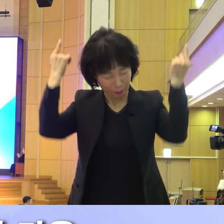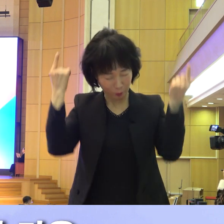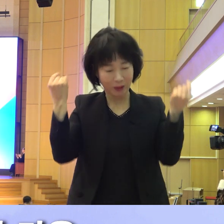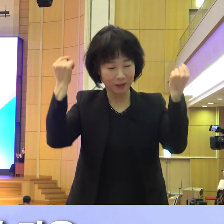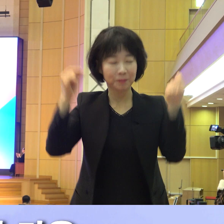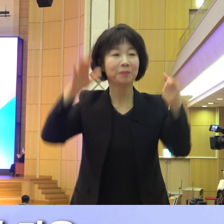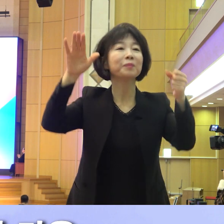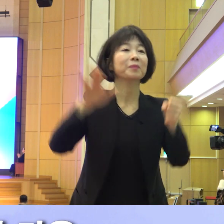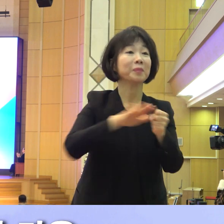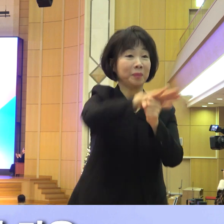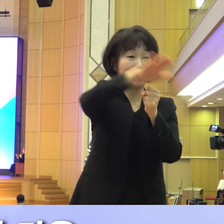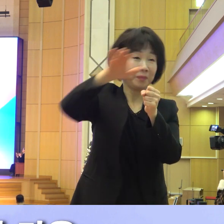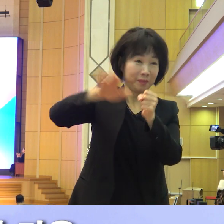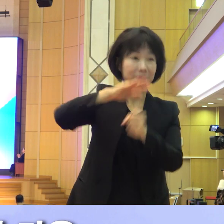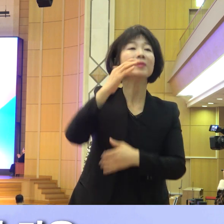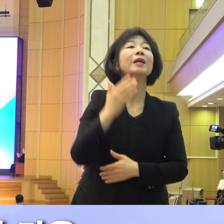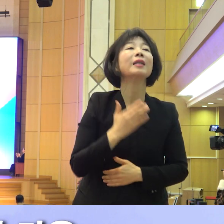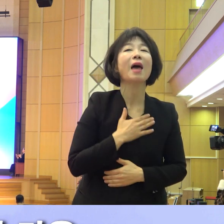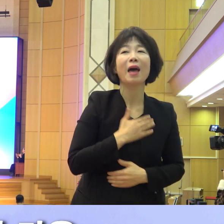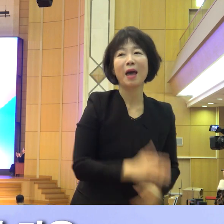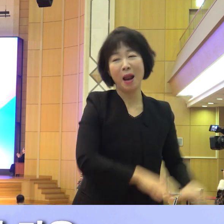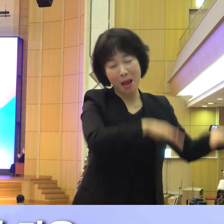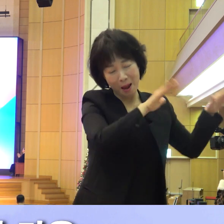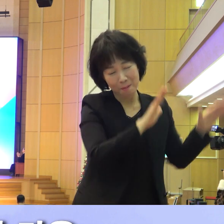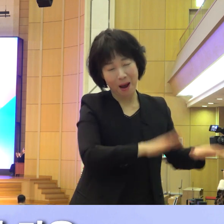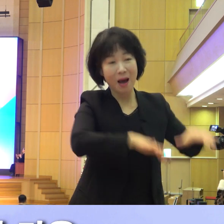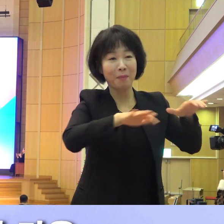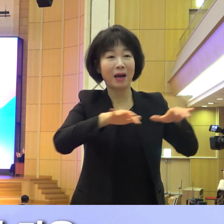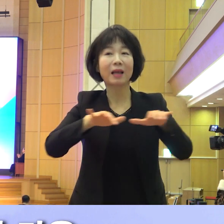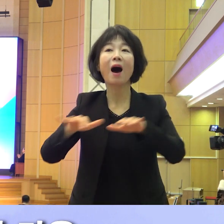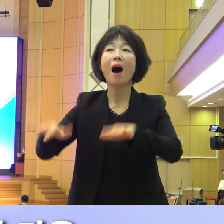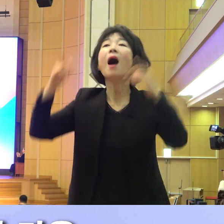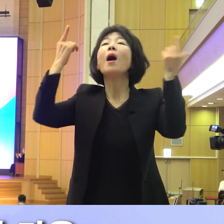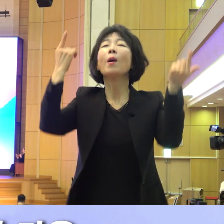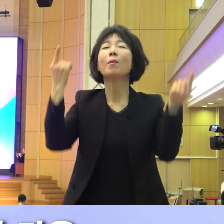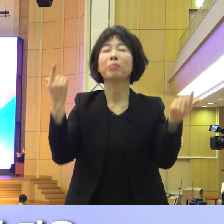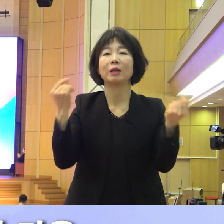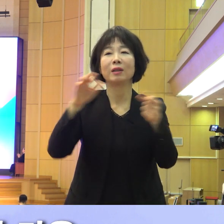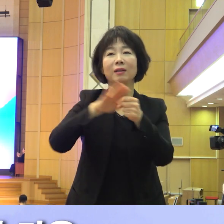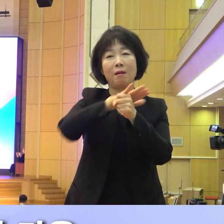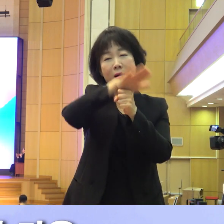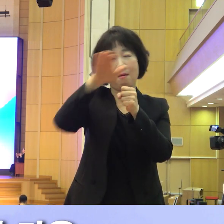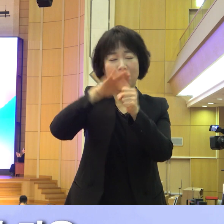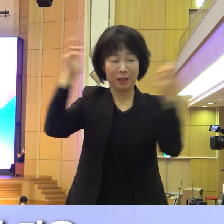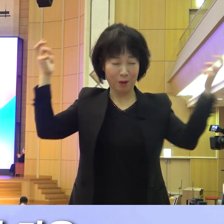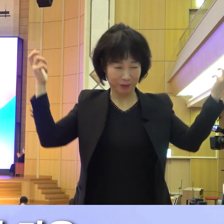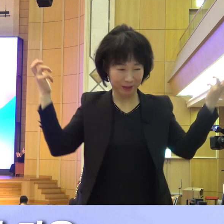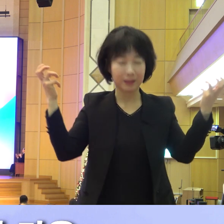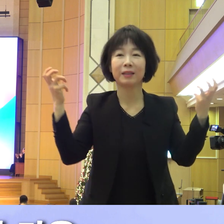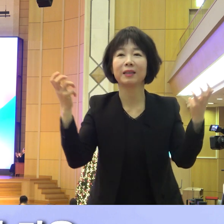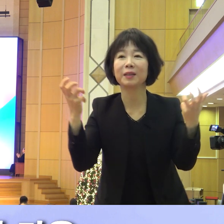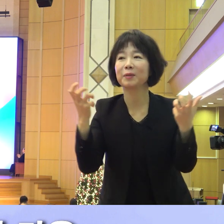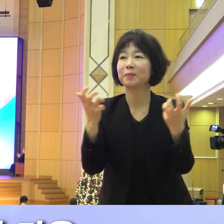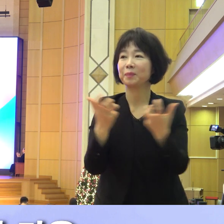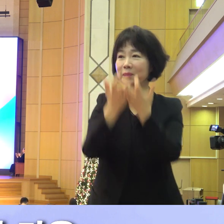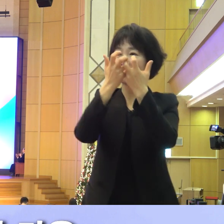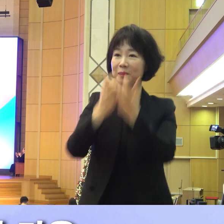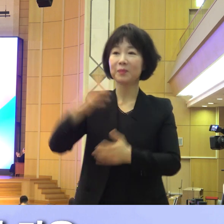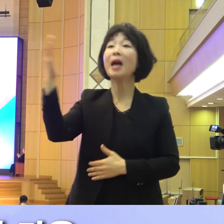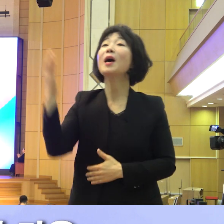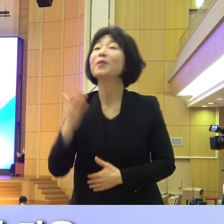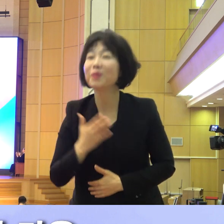사랑 내게 바다 같은 사랑이 내게 샘솟는 기쁨